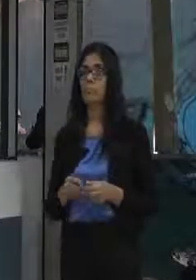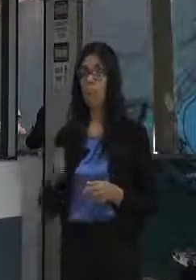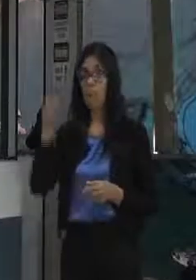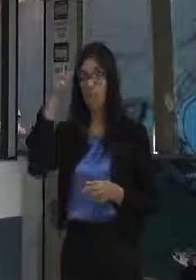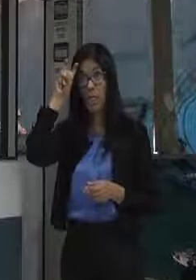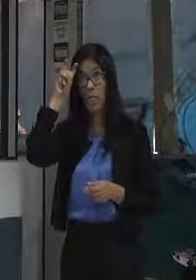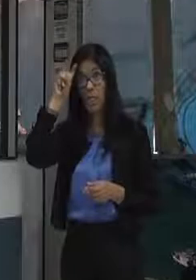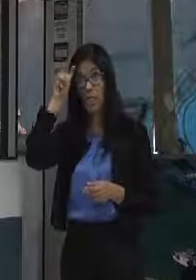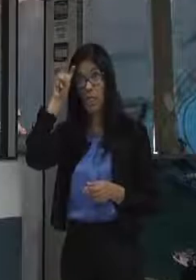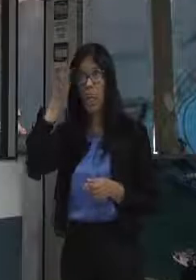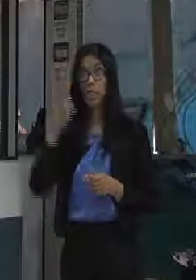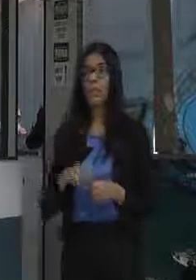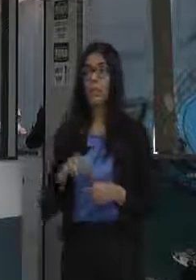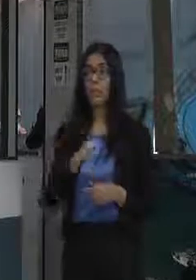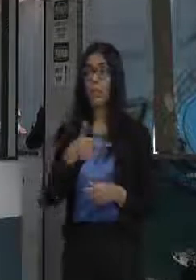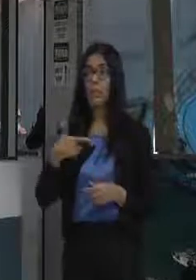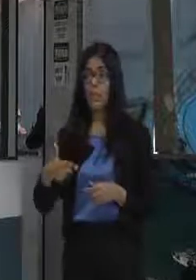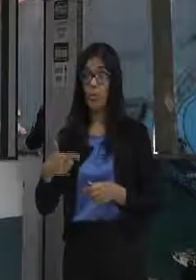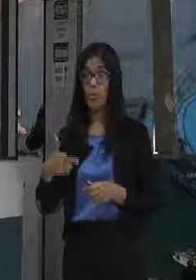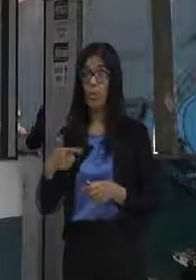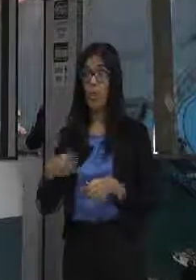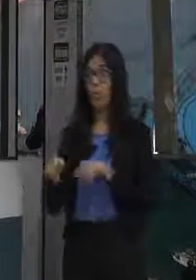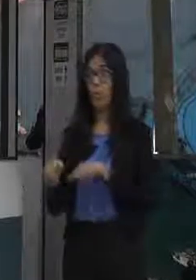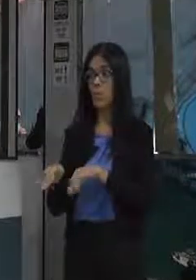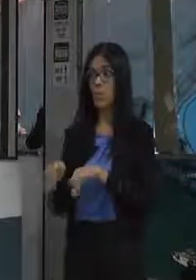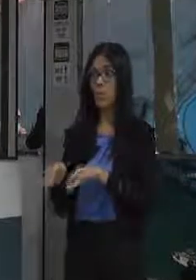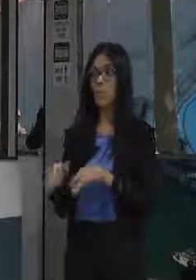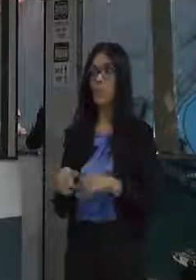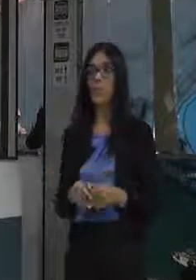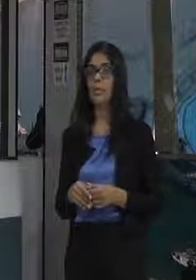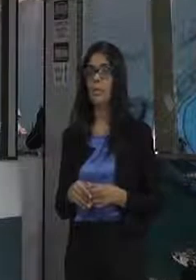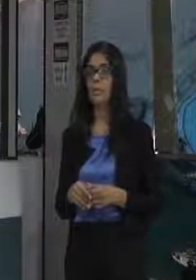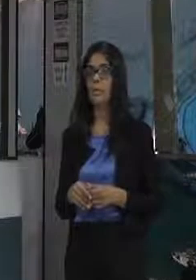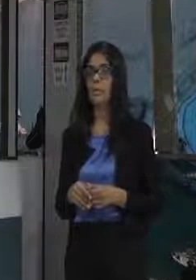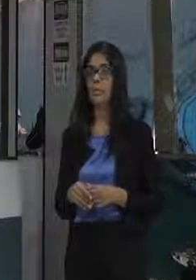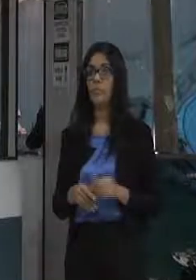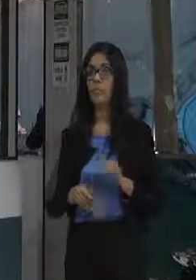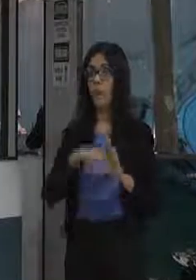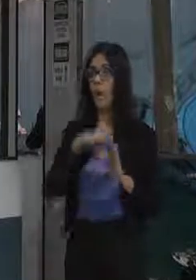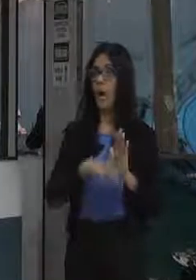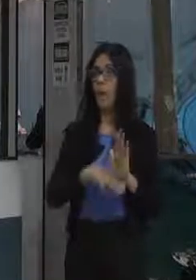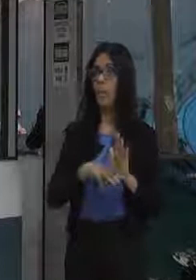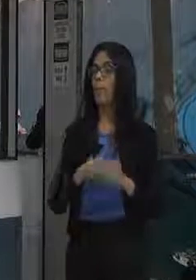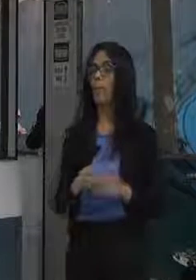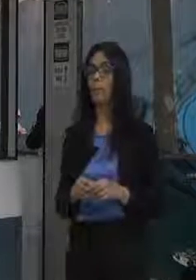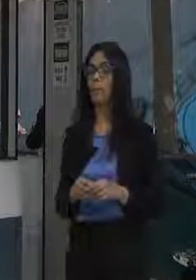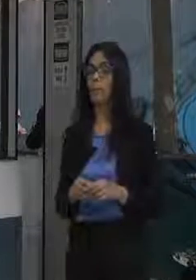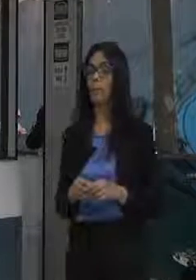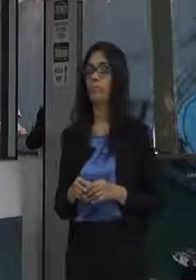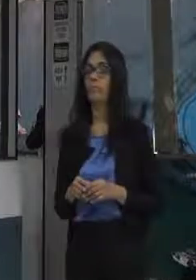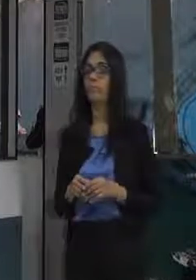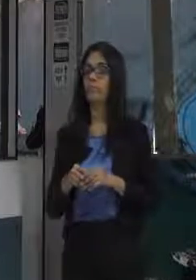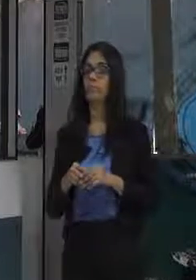14 horas. A pauta: a adutora do Santo Antônio e abastecimento de água na zona rural de Ilhéus.